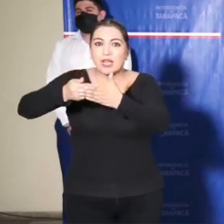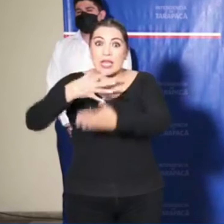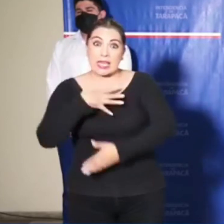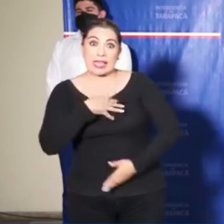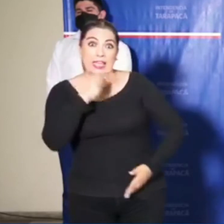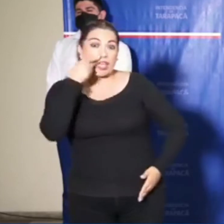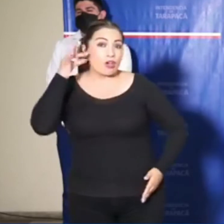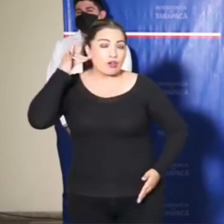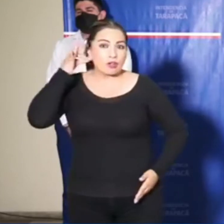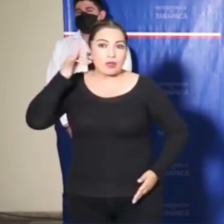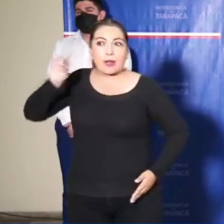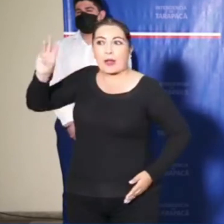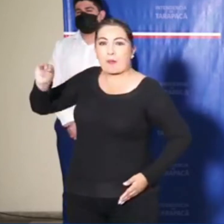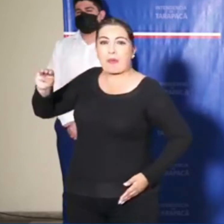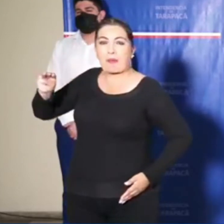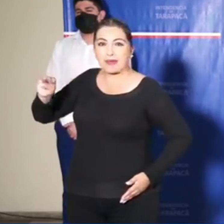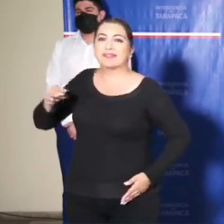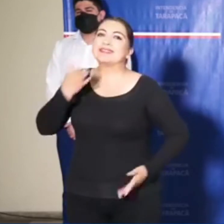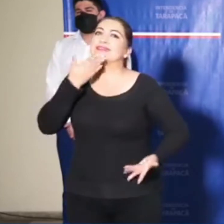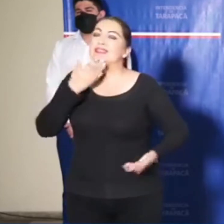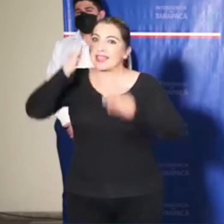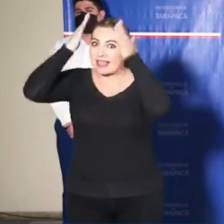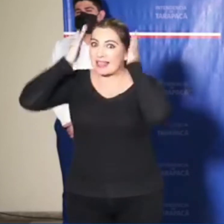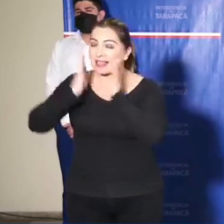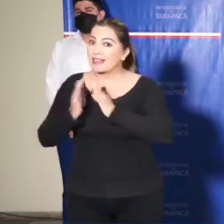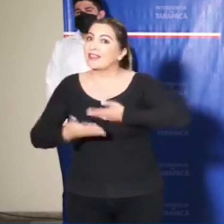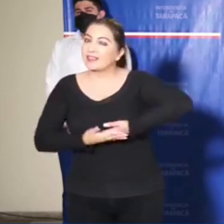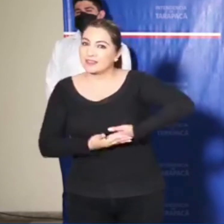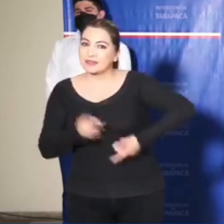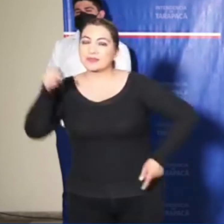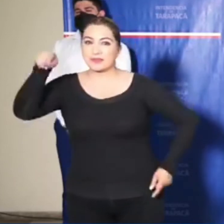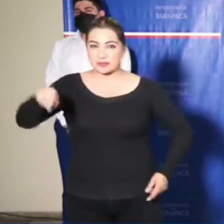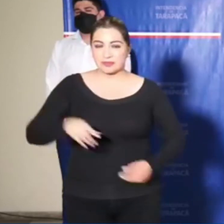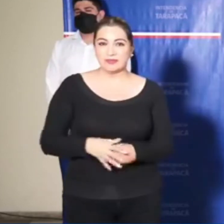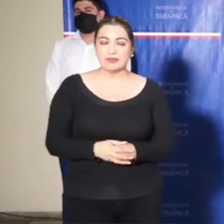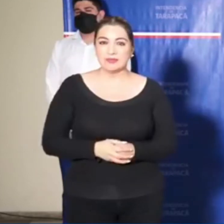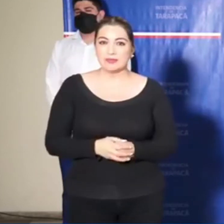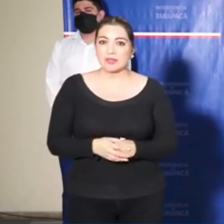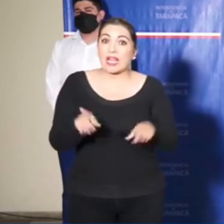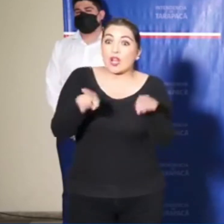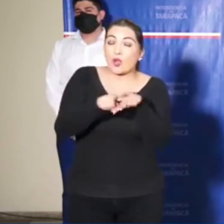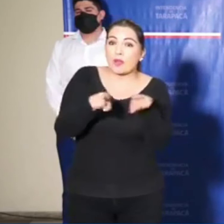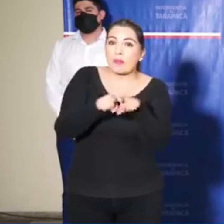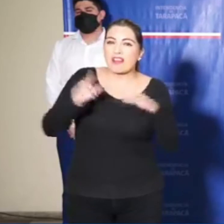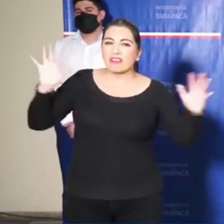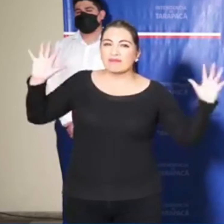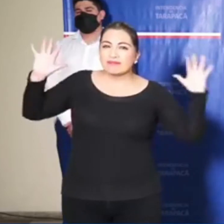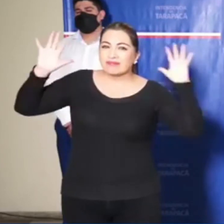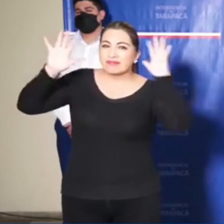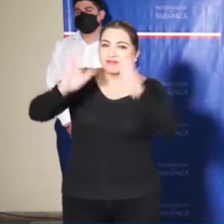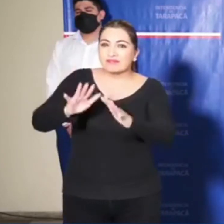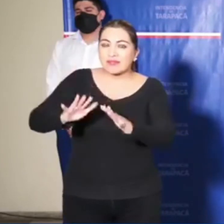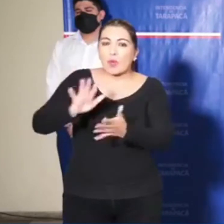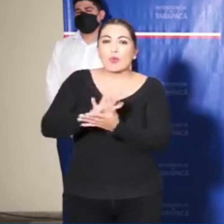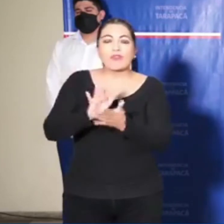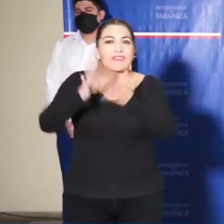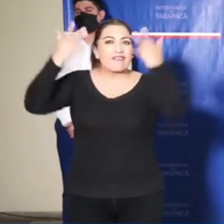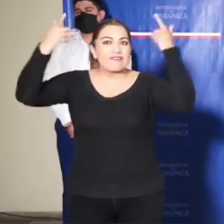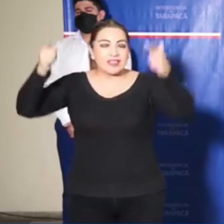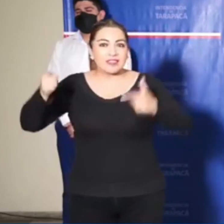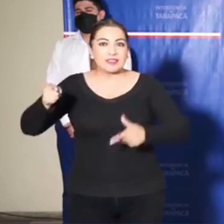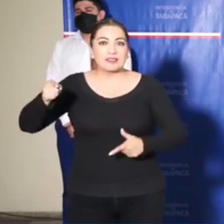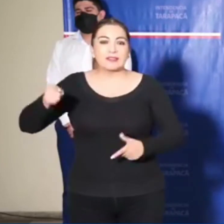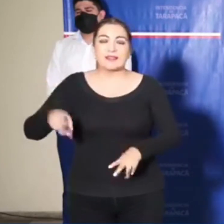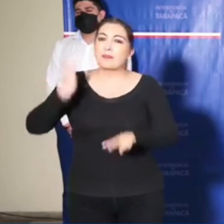madre y del encuentro de los hermanos entre sí. La fiesta del creyente, que a ella